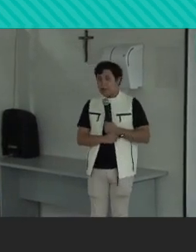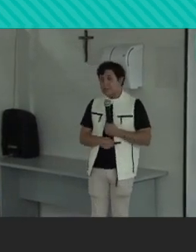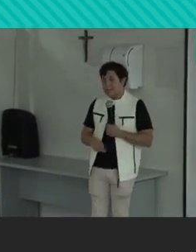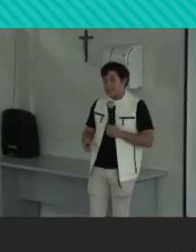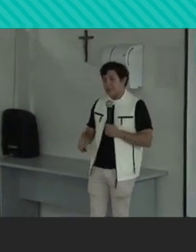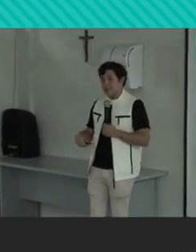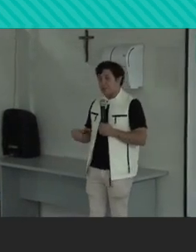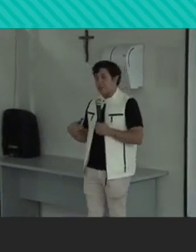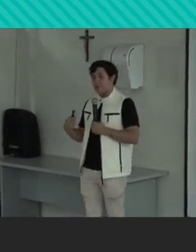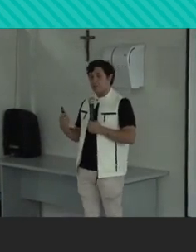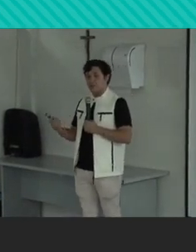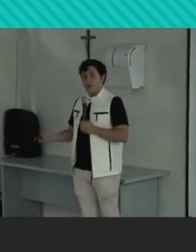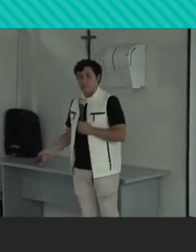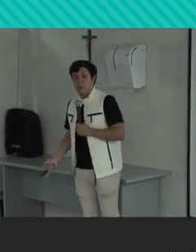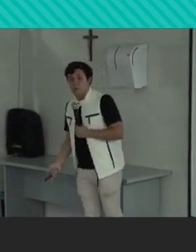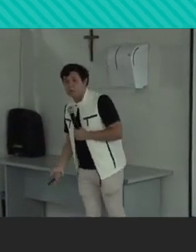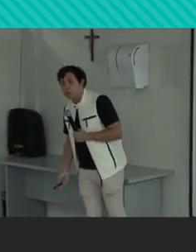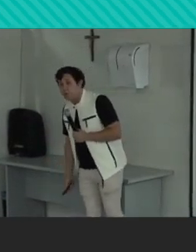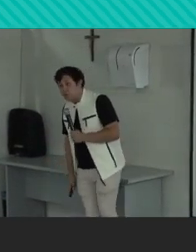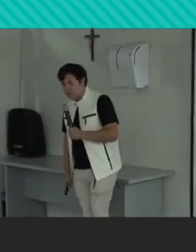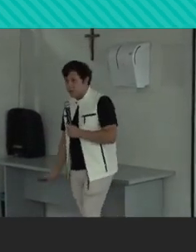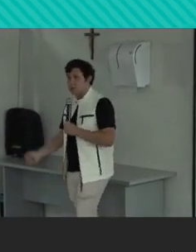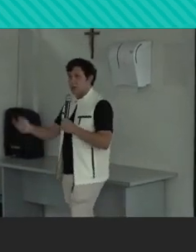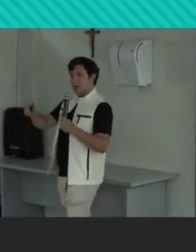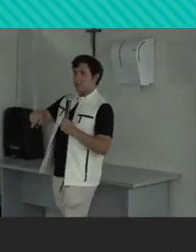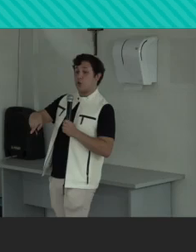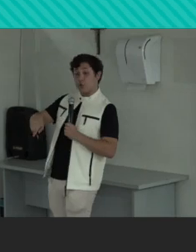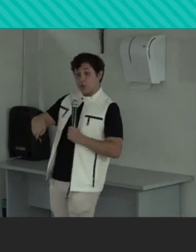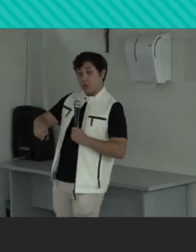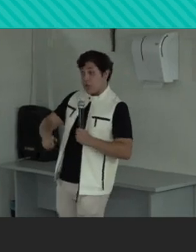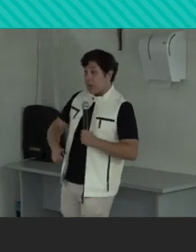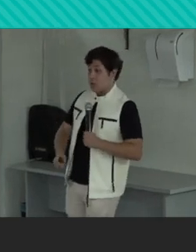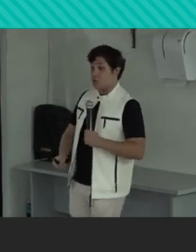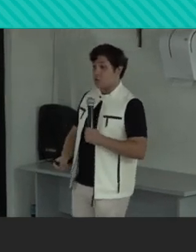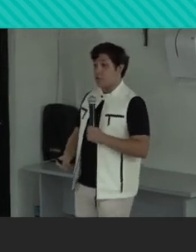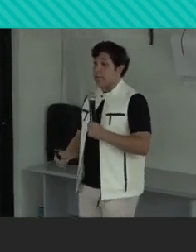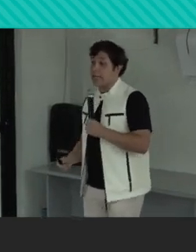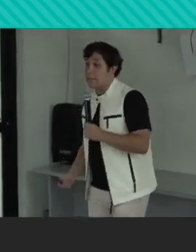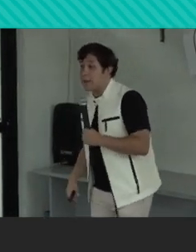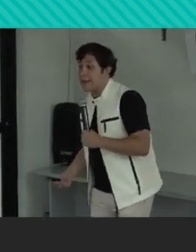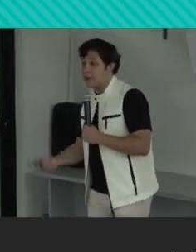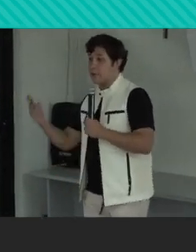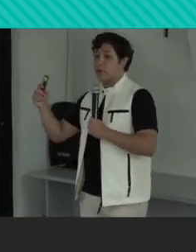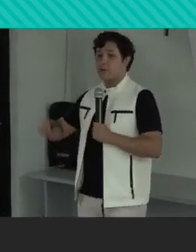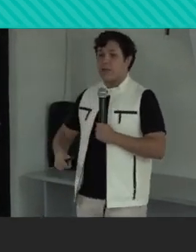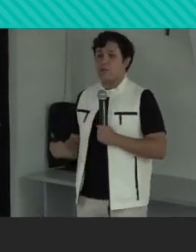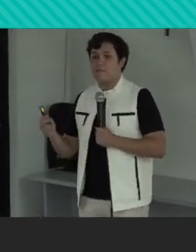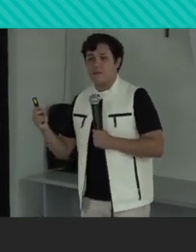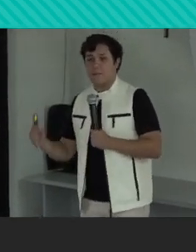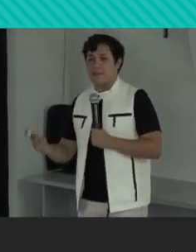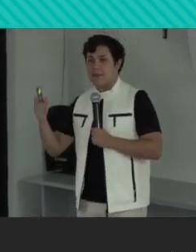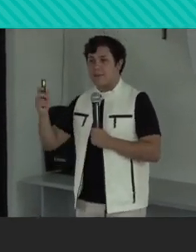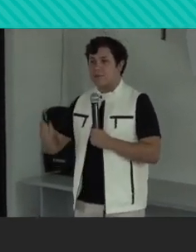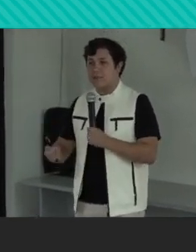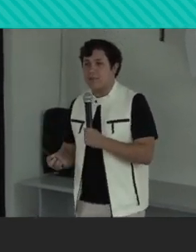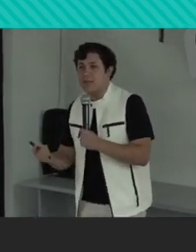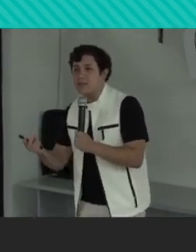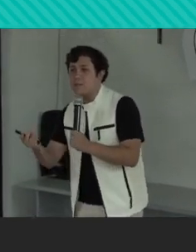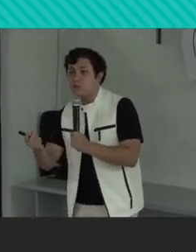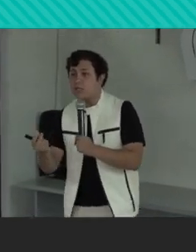que nació con hipoacusia profunda, o sea, es sordo, entonces hay que repararlo, tiene una enfermedad, vamos a tener que buscar